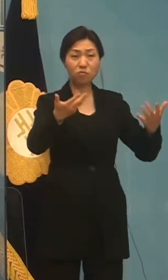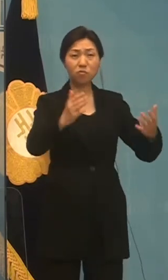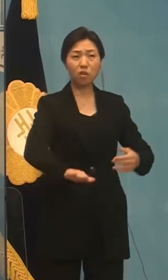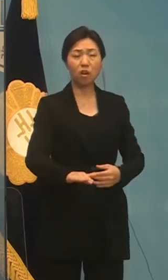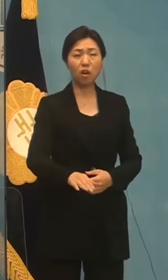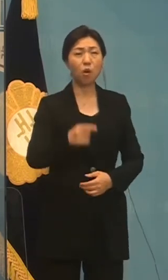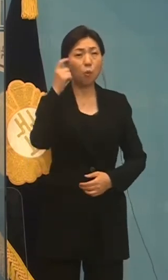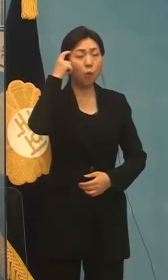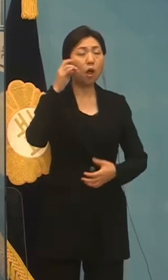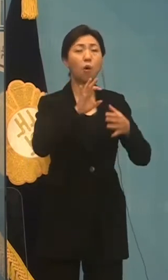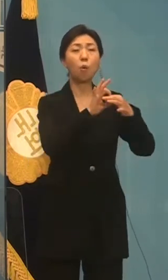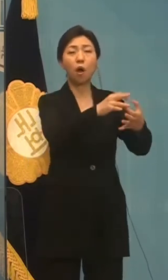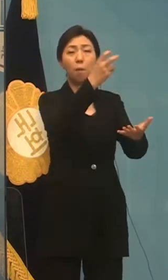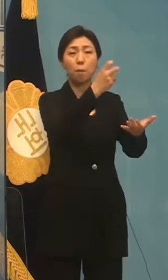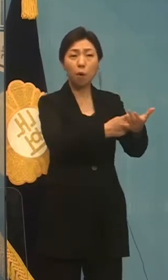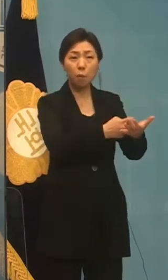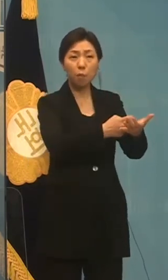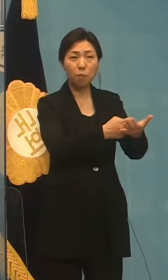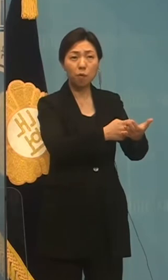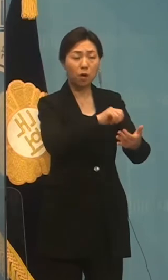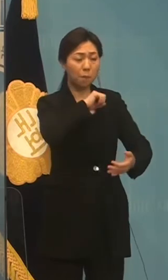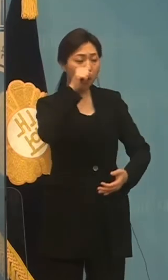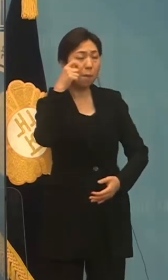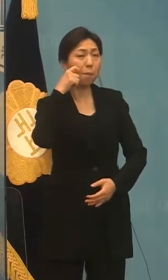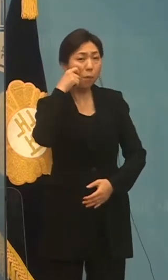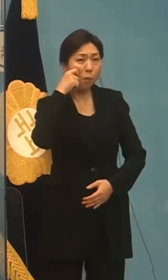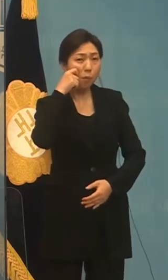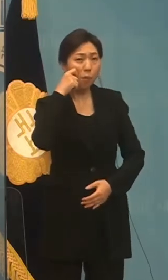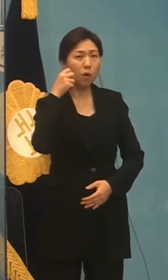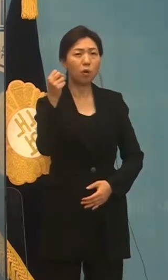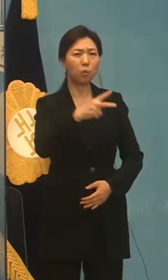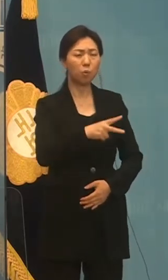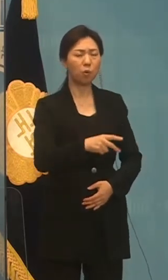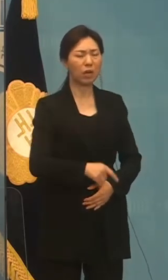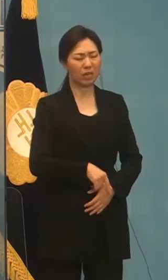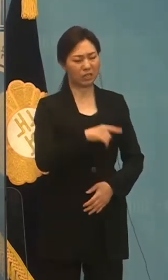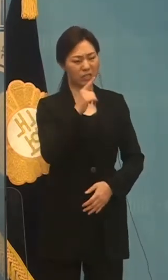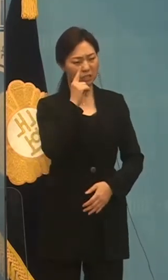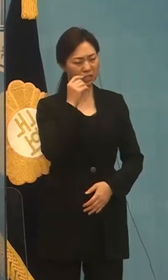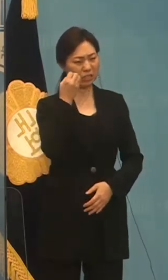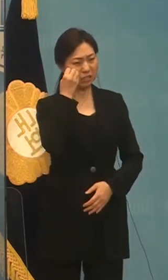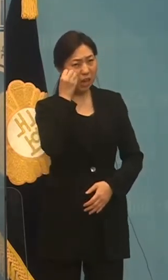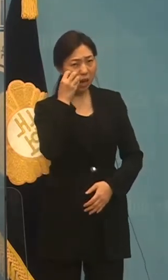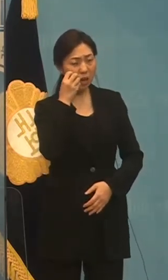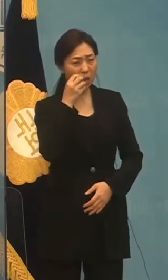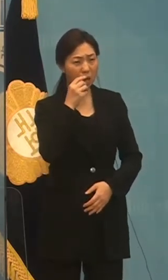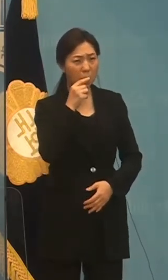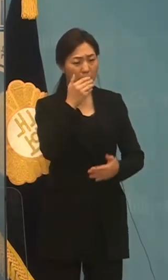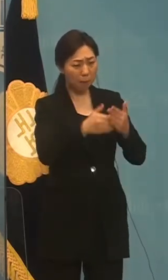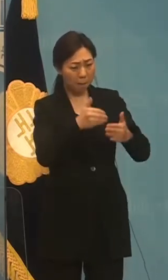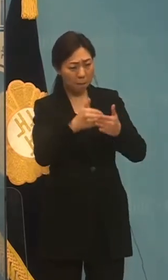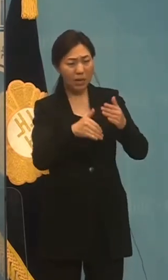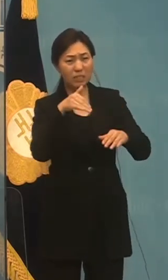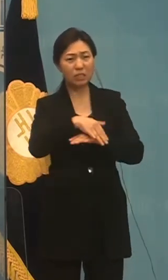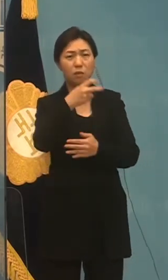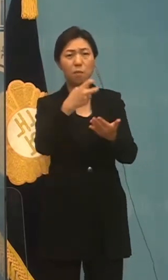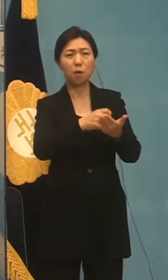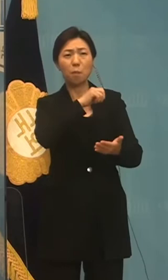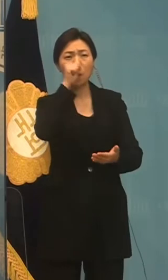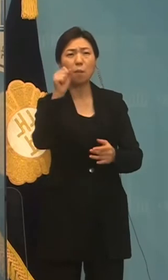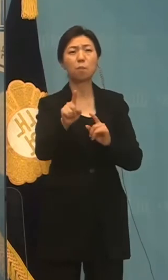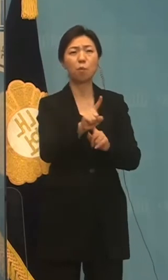못하거나 누더기가 되는 현실은 그야말로 부조리한 정치권의 모습을 그대로 보여주고